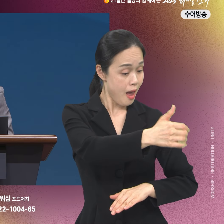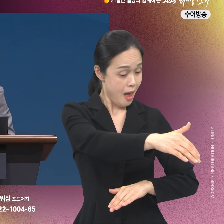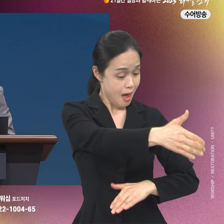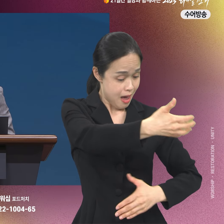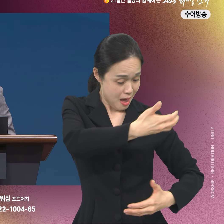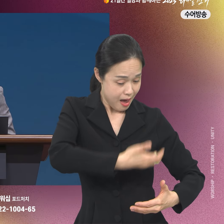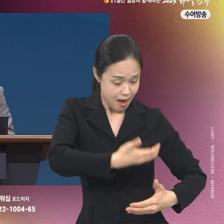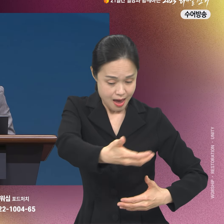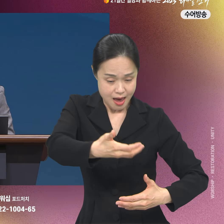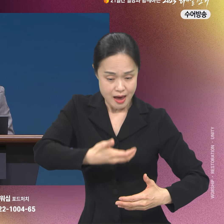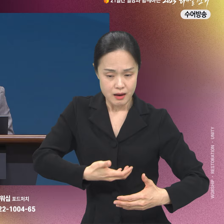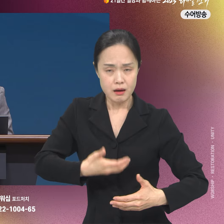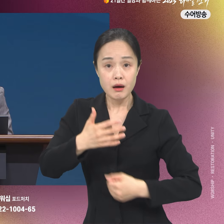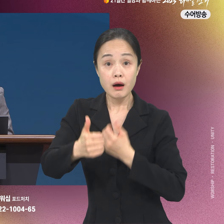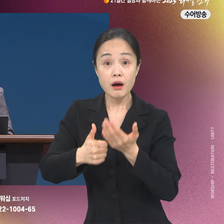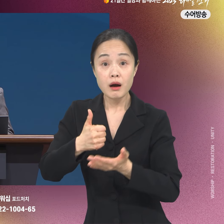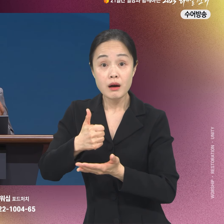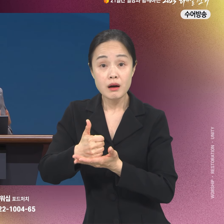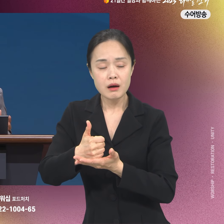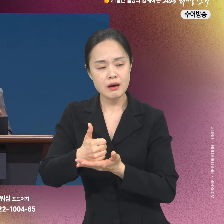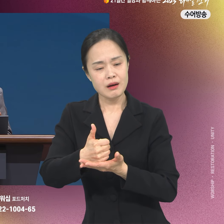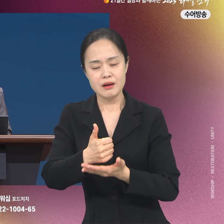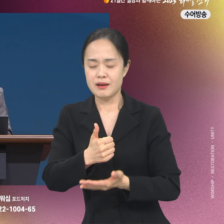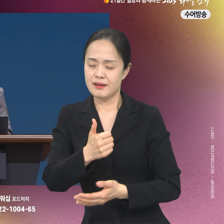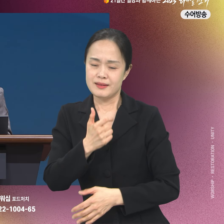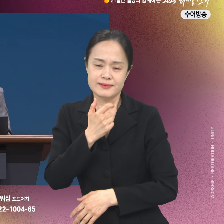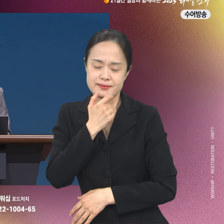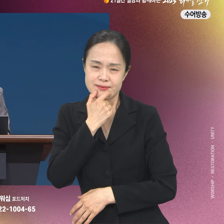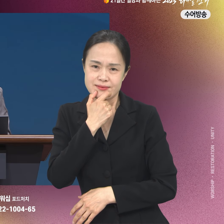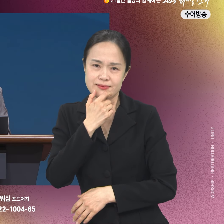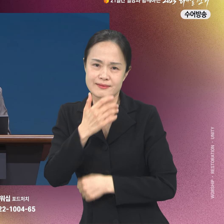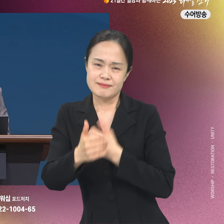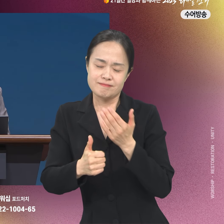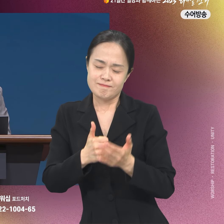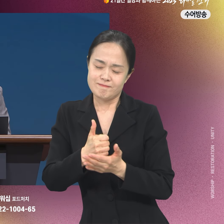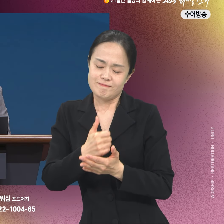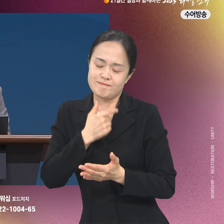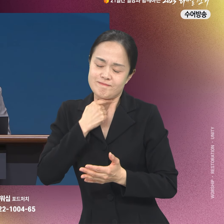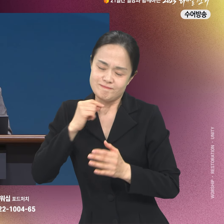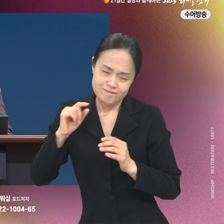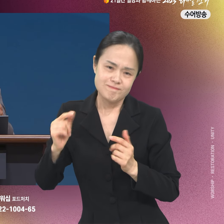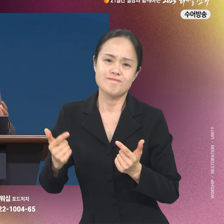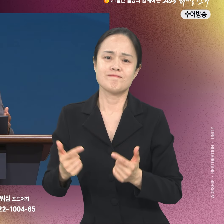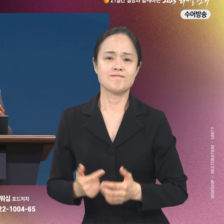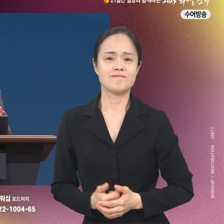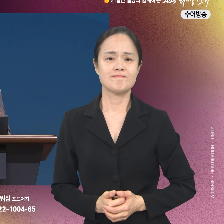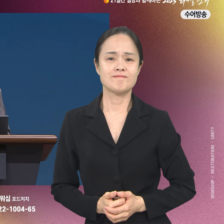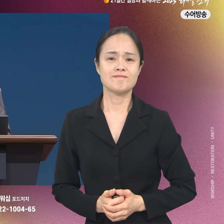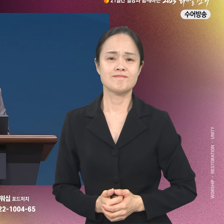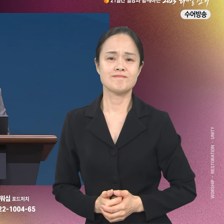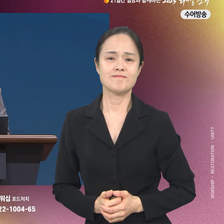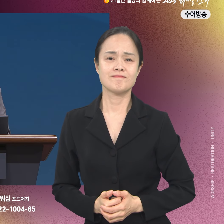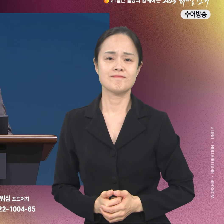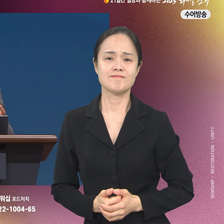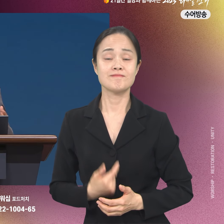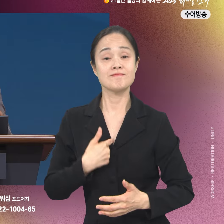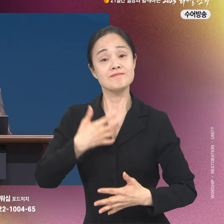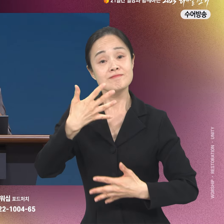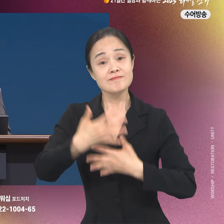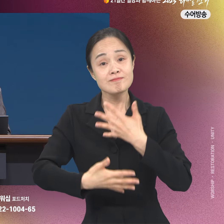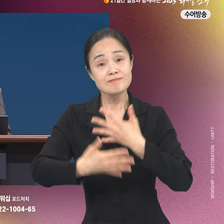저한테 그걸 깨닫게 하신 거예요. 그리고 이 작품을 제작하는 내내 그리고 작품을 진행하는